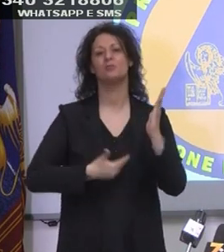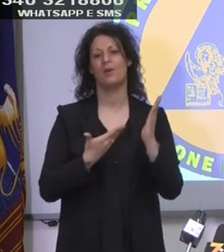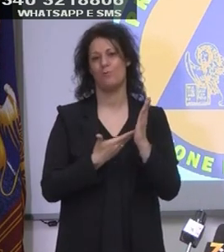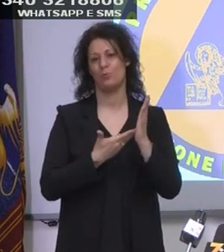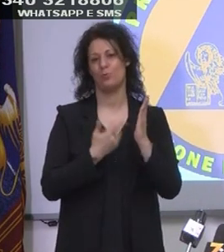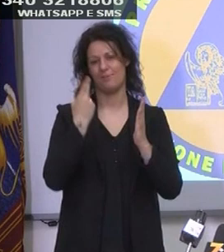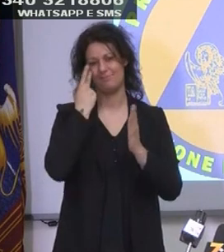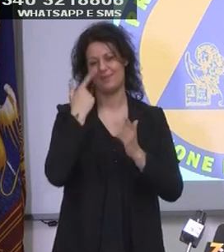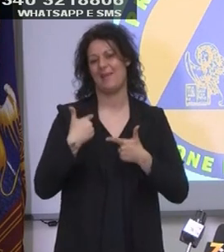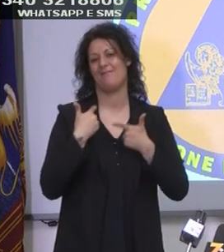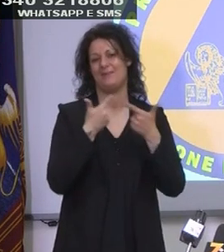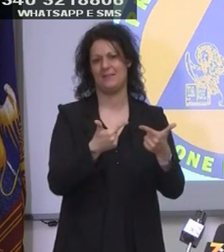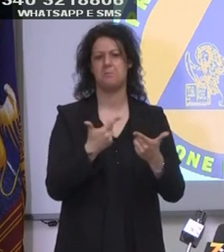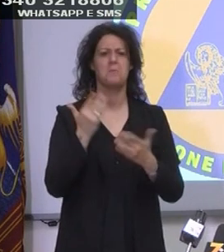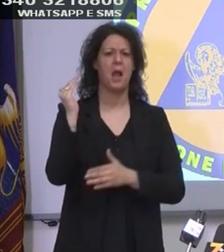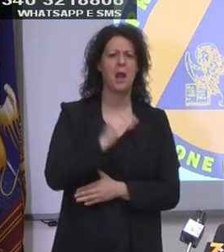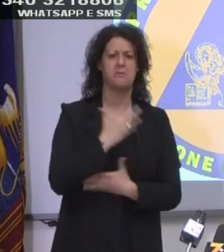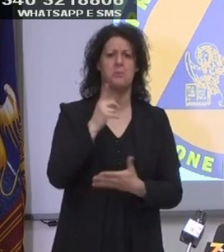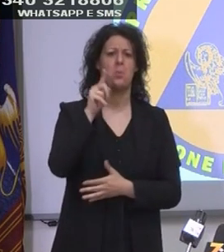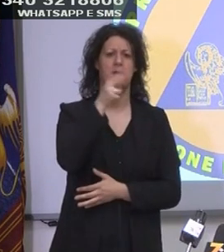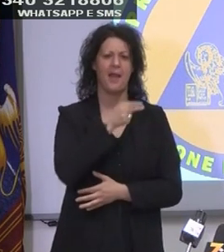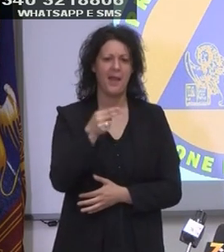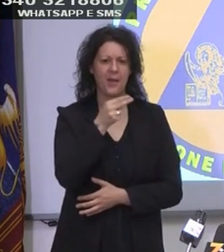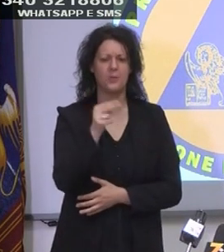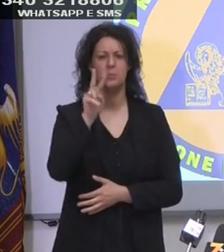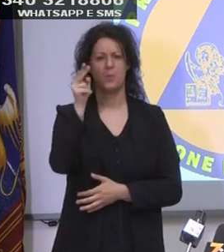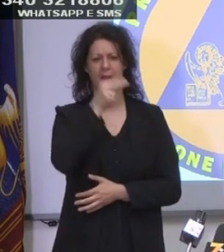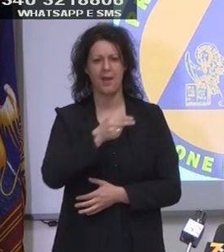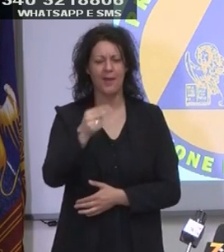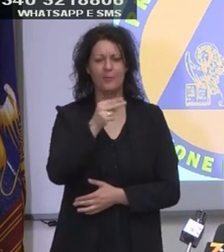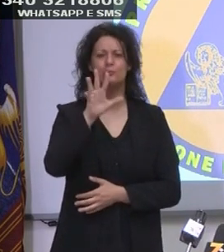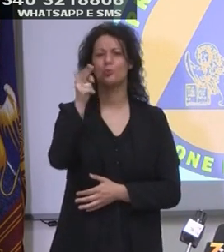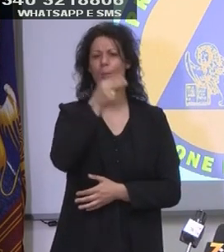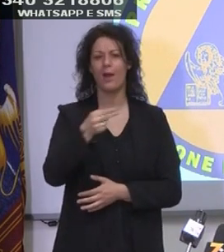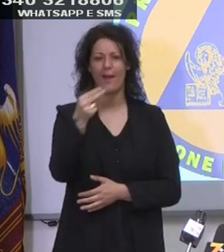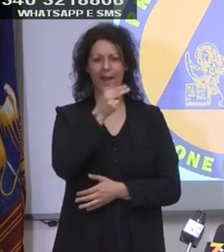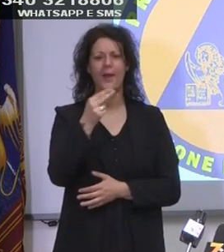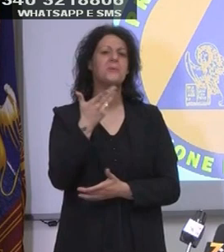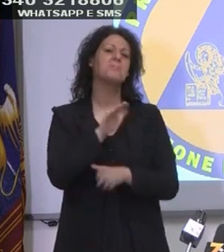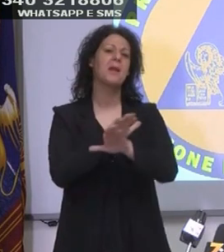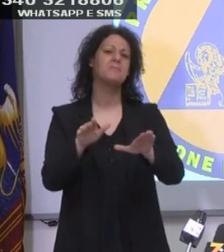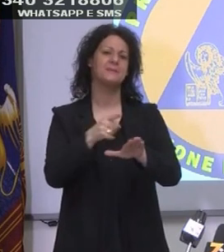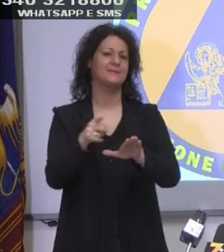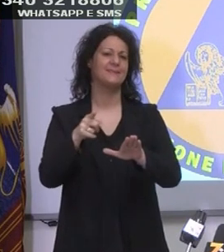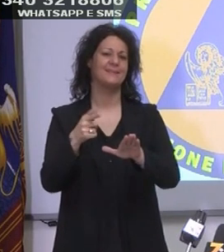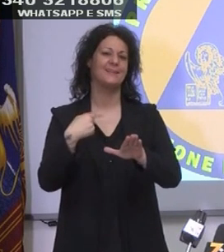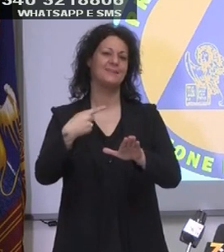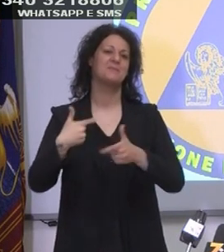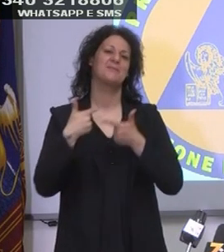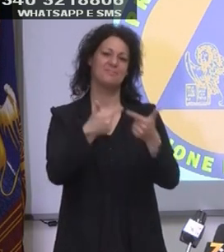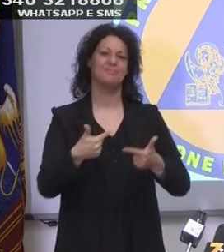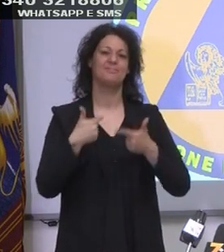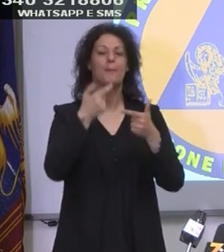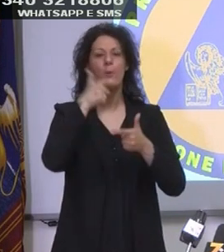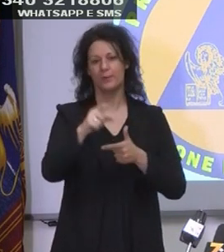l'avvenuto versamento. Arriva 1 euro, 2 euro, 5 euro, insomma sono versamenti da